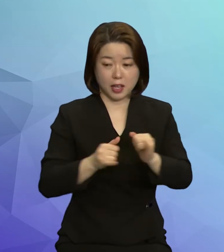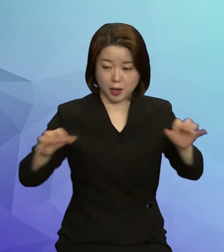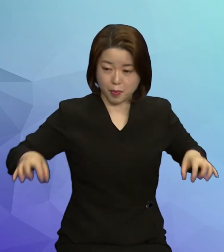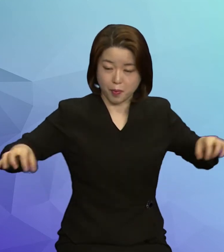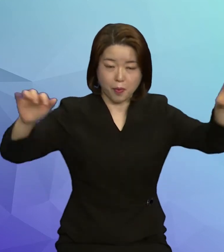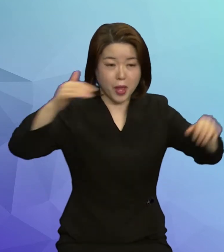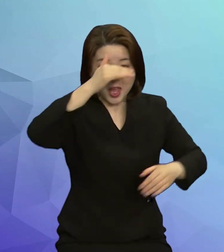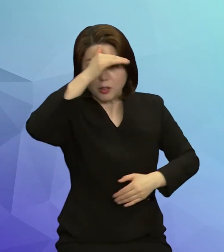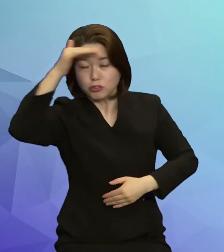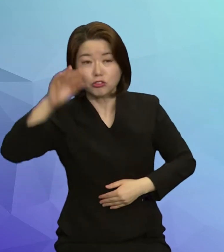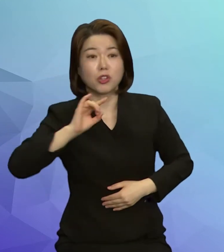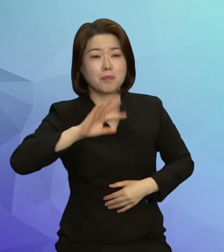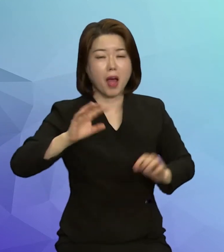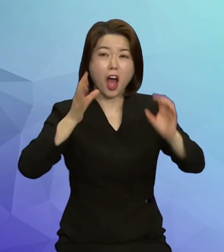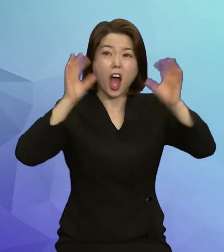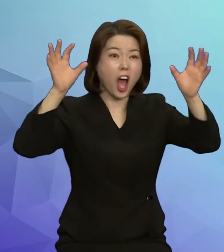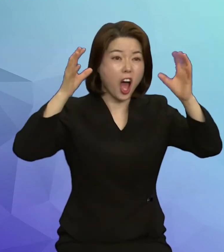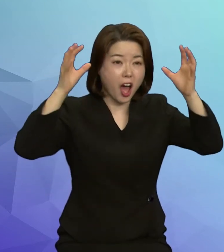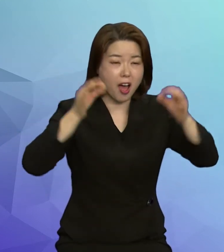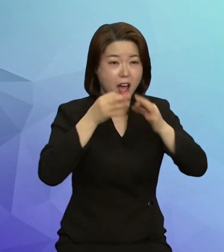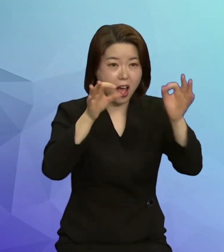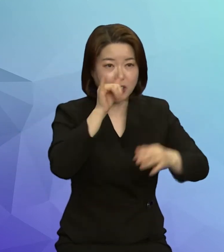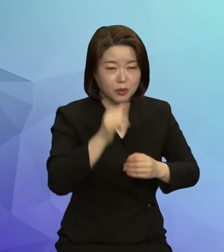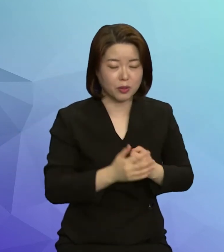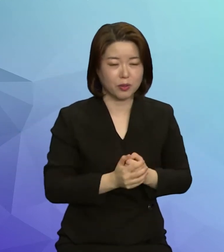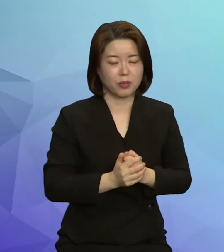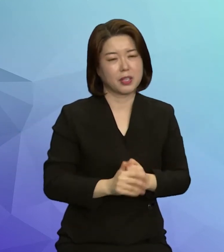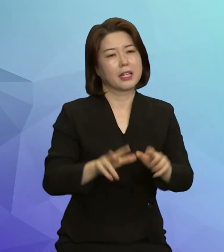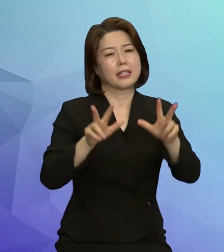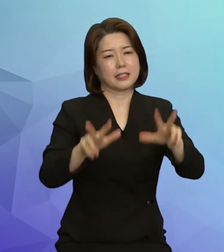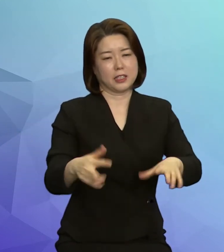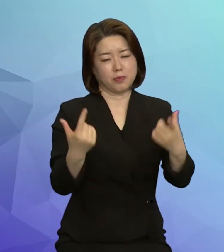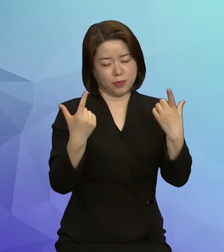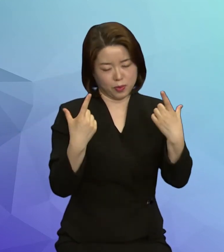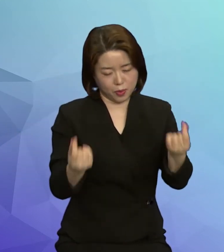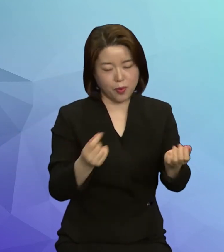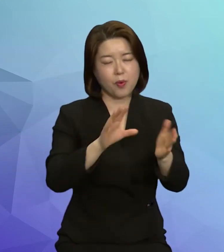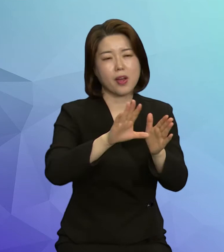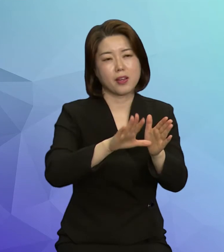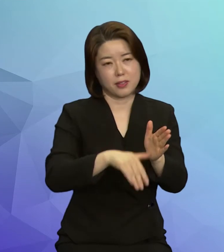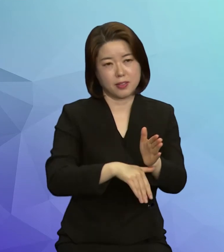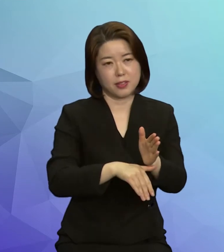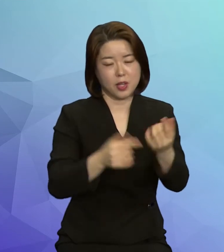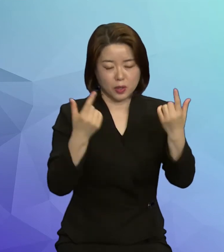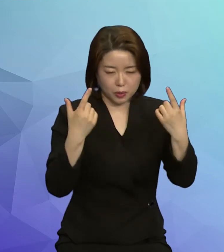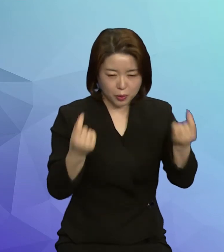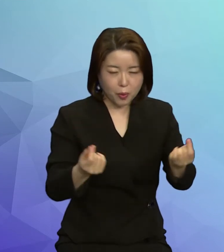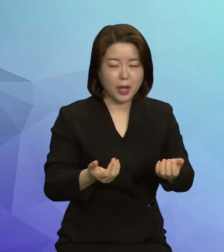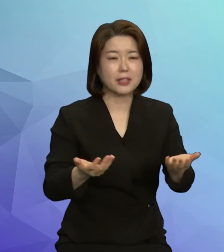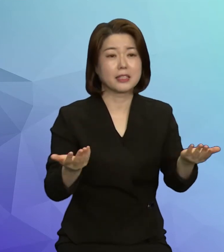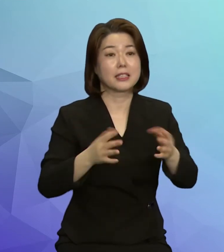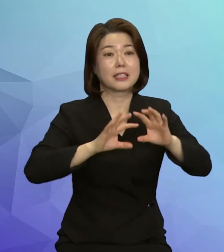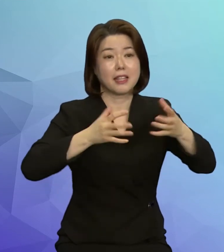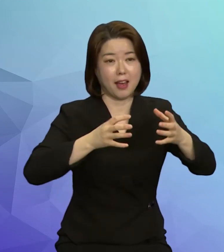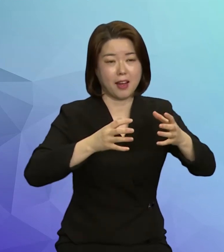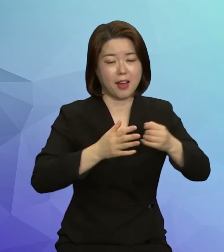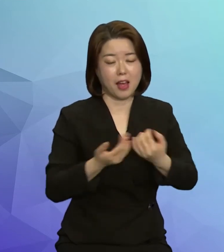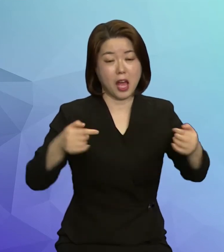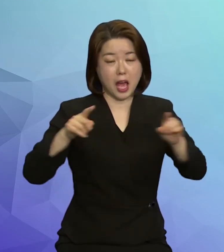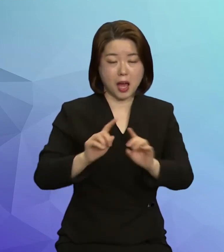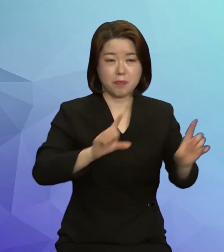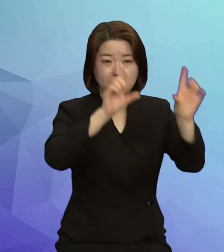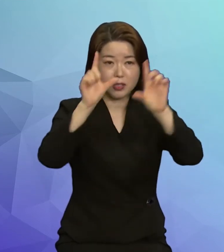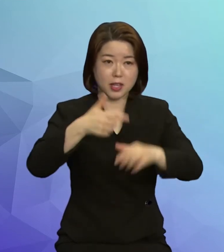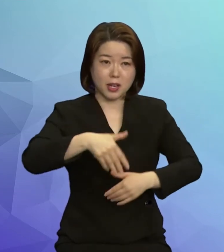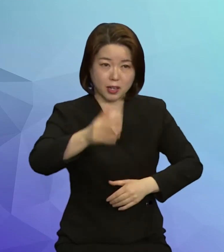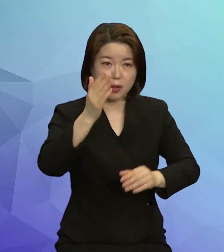다른 사람들은 그냥 환호성만 지르는 거죠. 지금도 똑같은 시대에, 똑같은 이 나라에